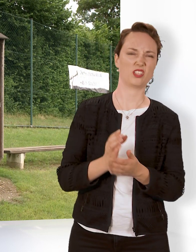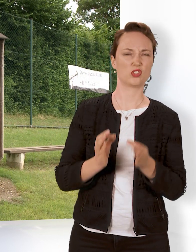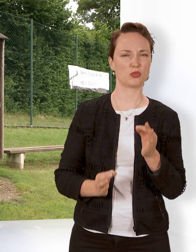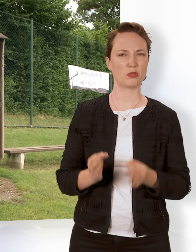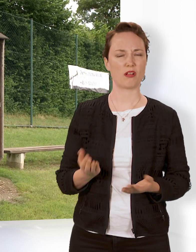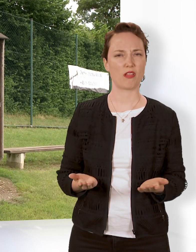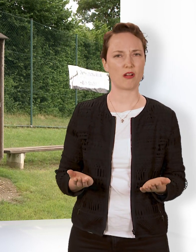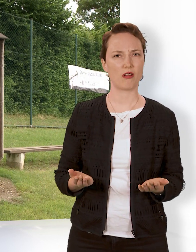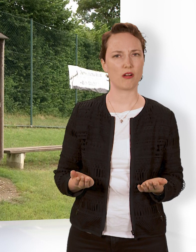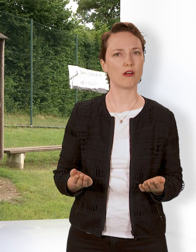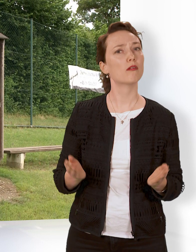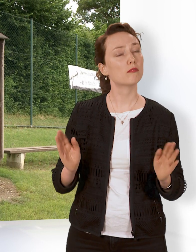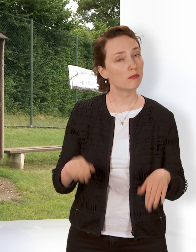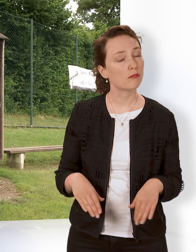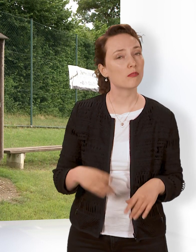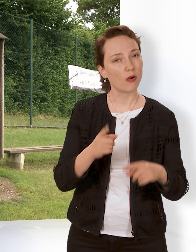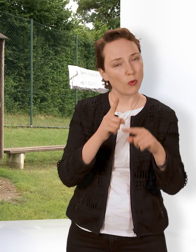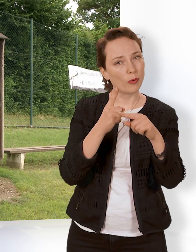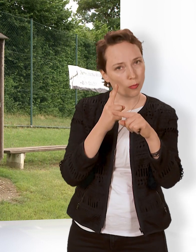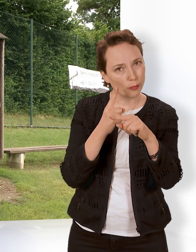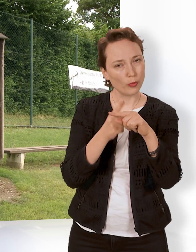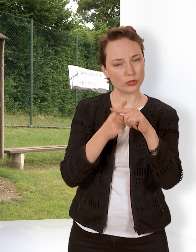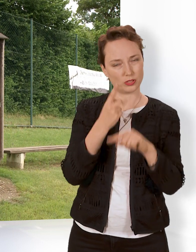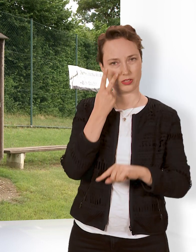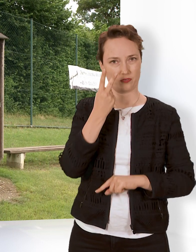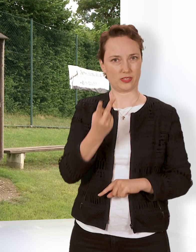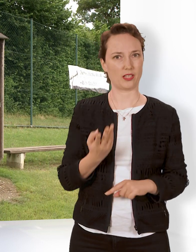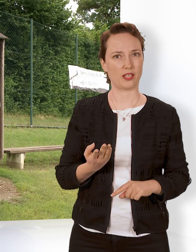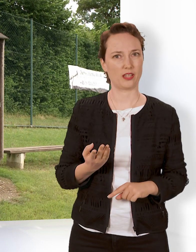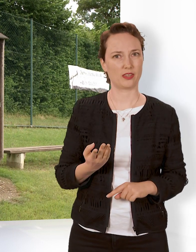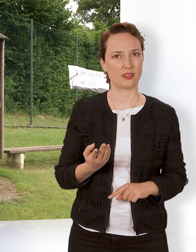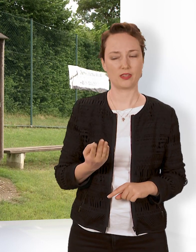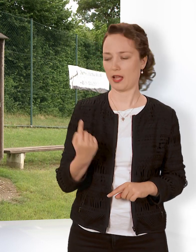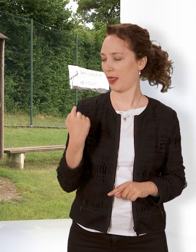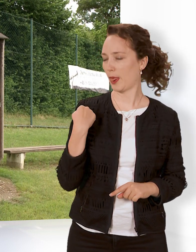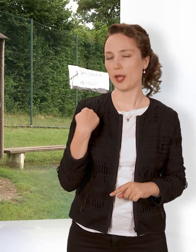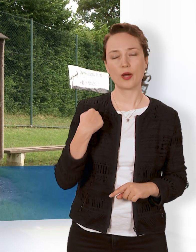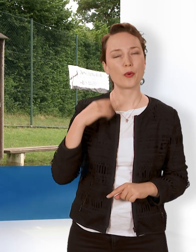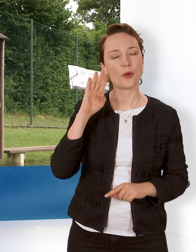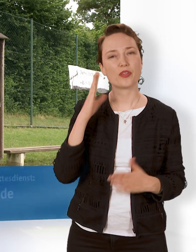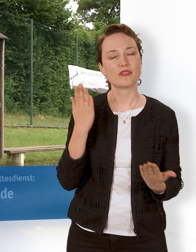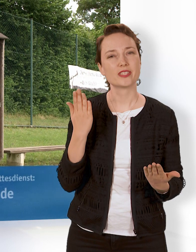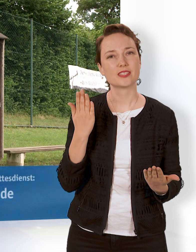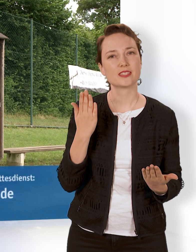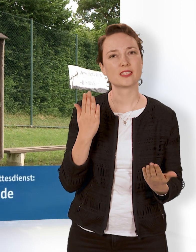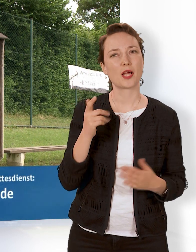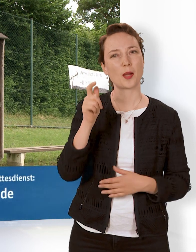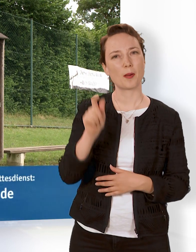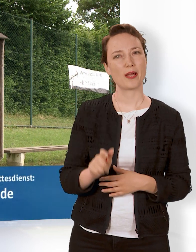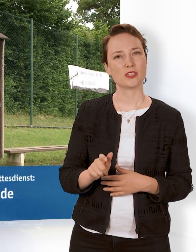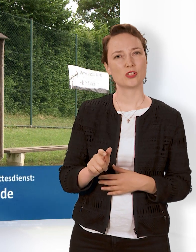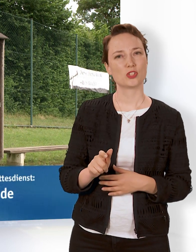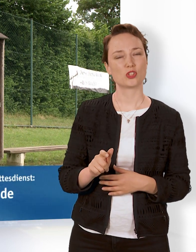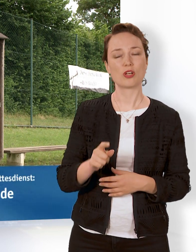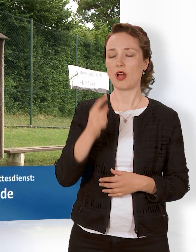Wissen Sie was, dann lassen Sie uns das auch positiv sehen. Ich habe letztens gehört, der Mensch hat bewusst seine